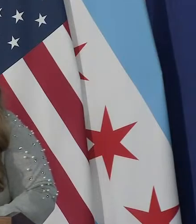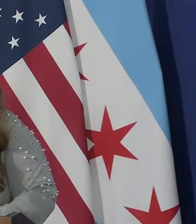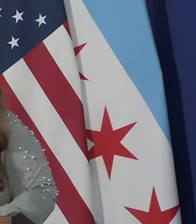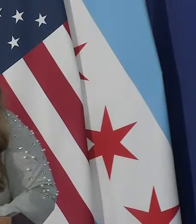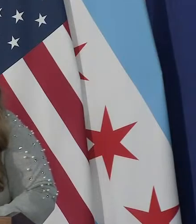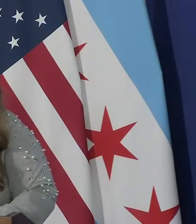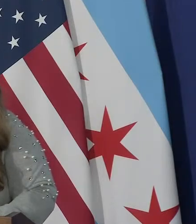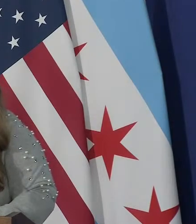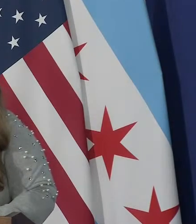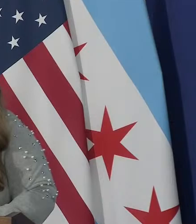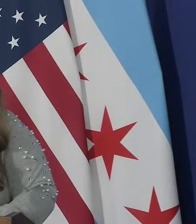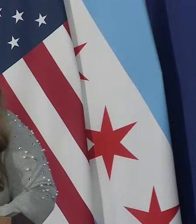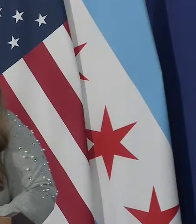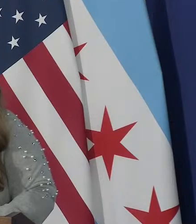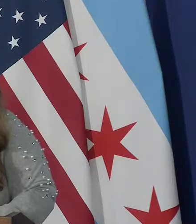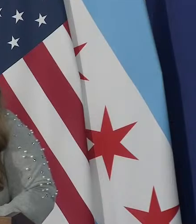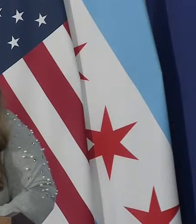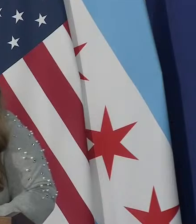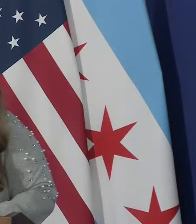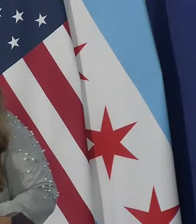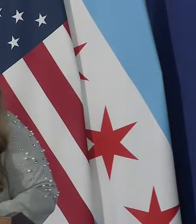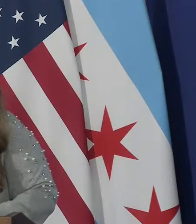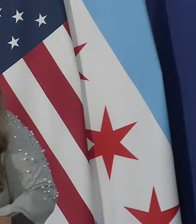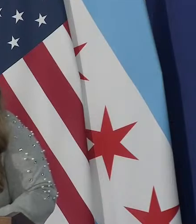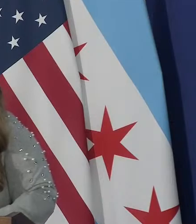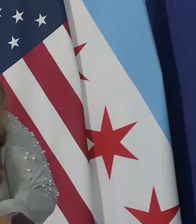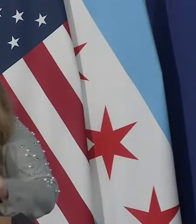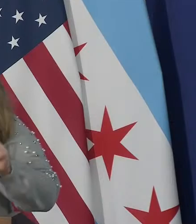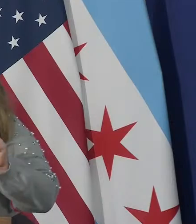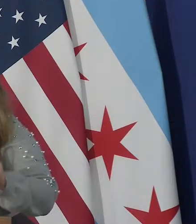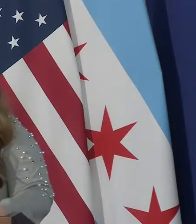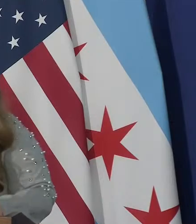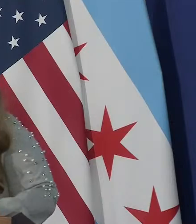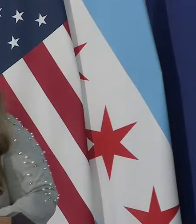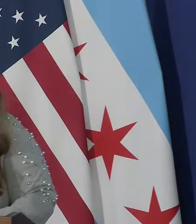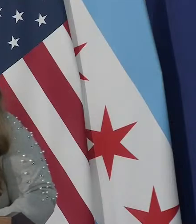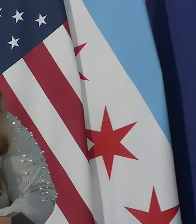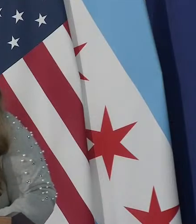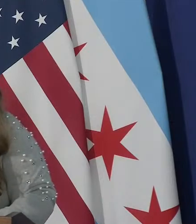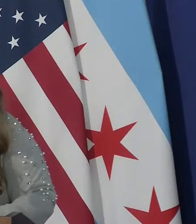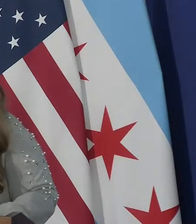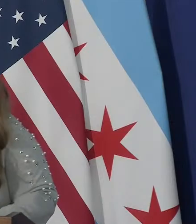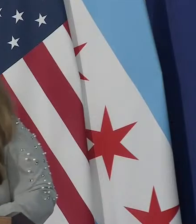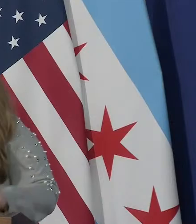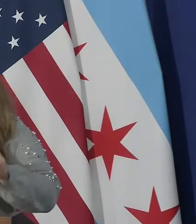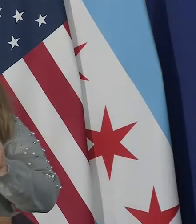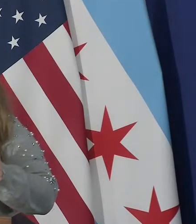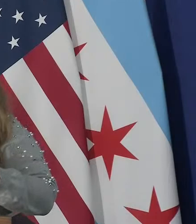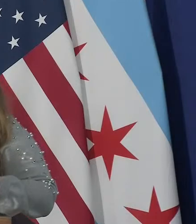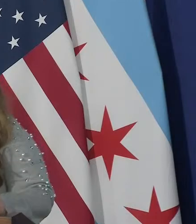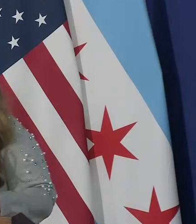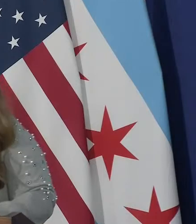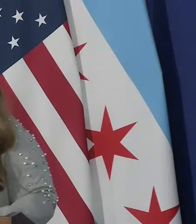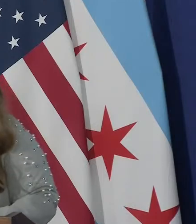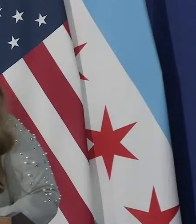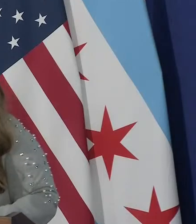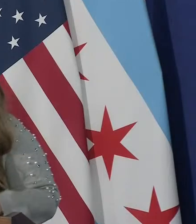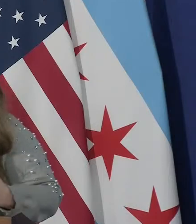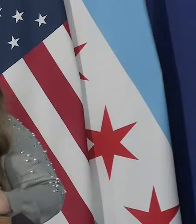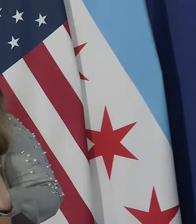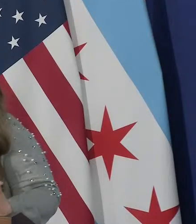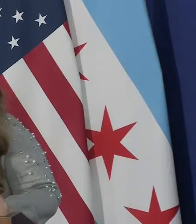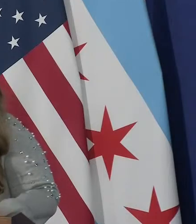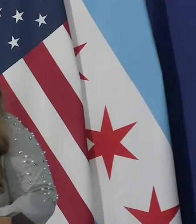otros sistemas hospitalarios y centros de salud calificados a nivel federal, se unan a este importante esfuerzo